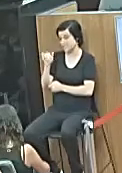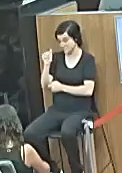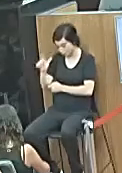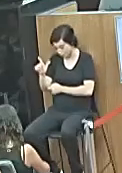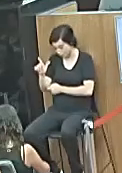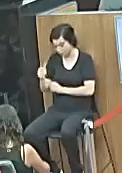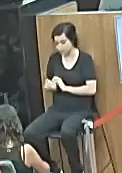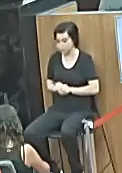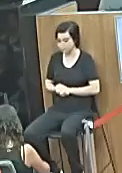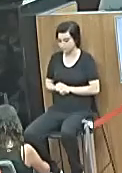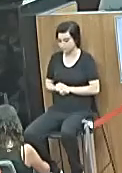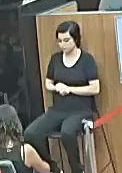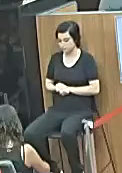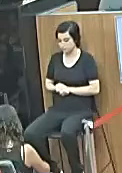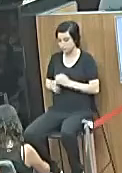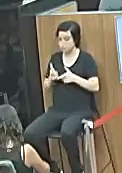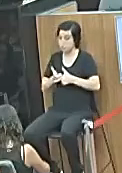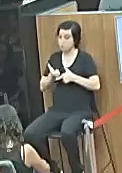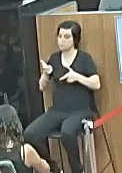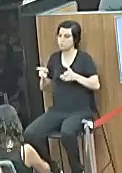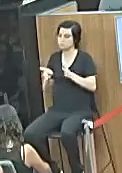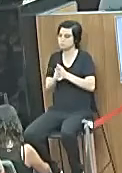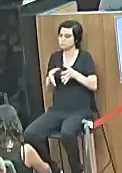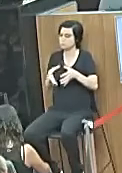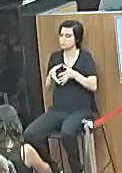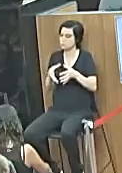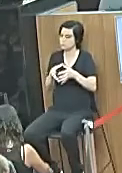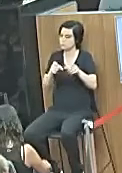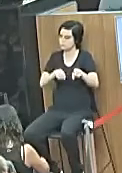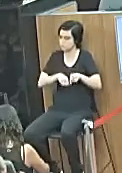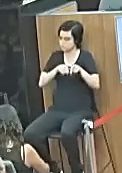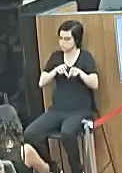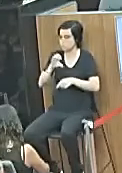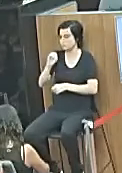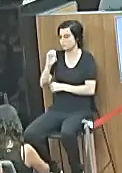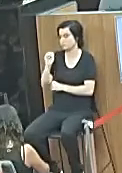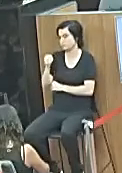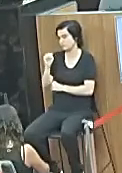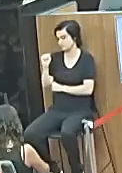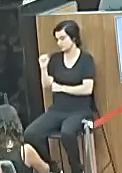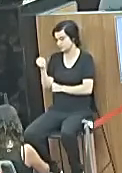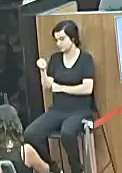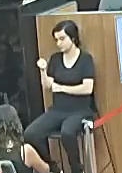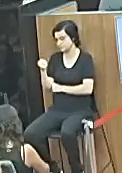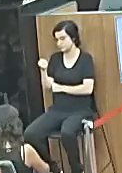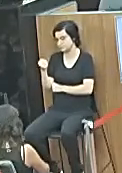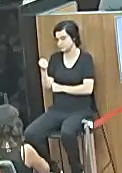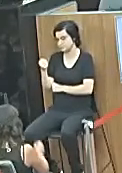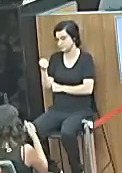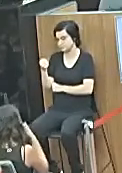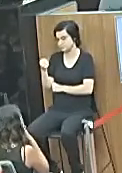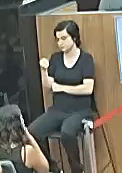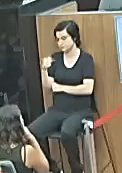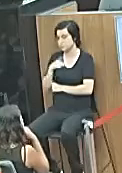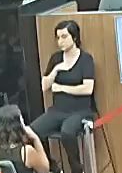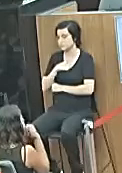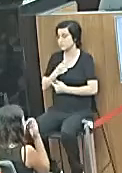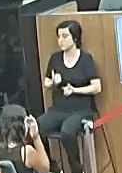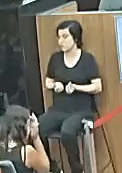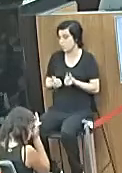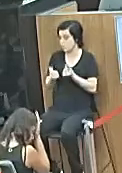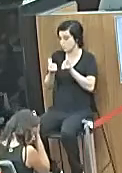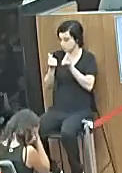para desenvolvimento do setor agropecuário do programa 0 88 com aporte de recursos